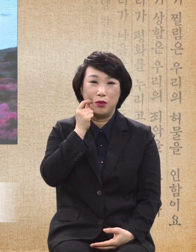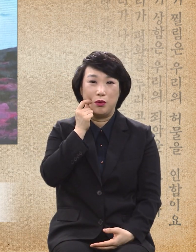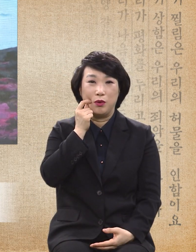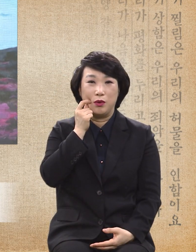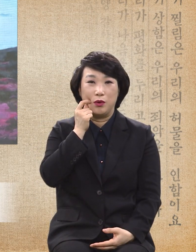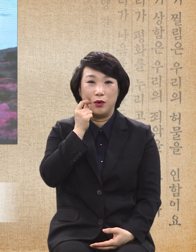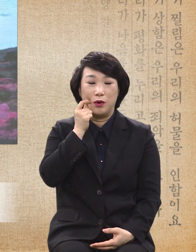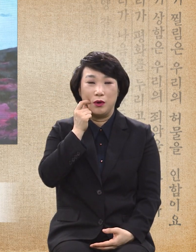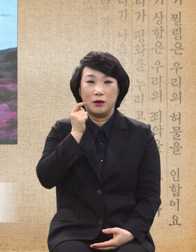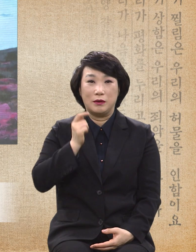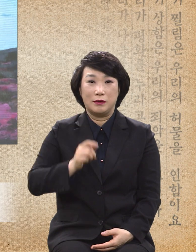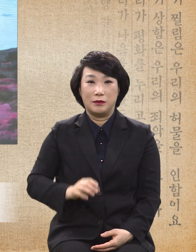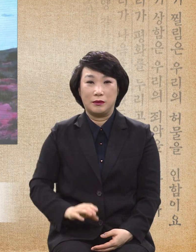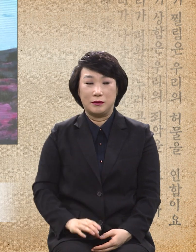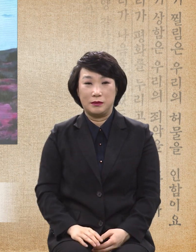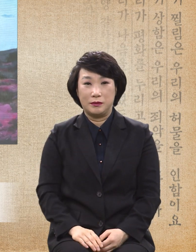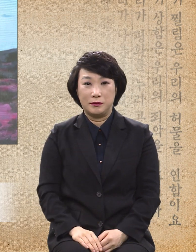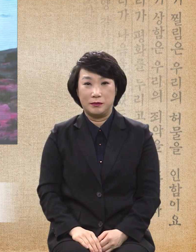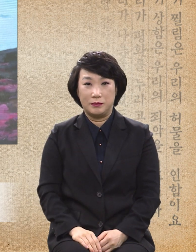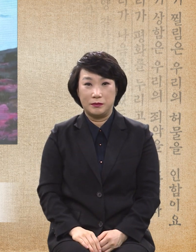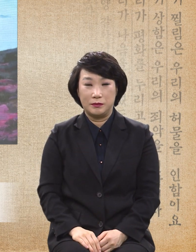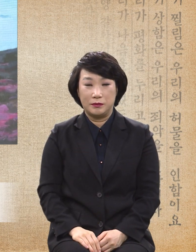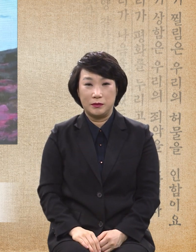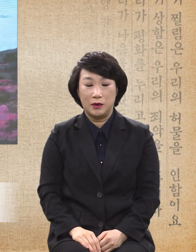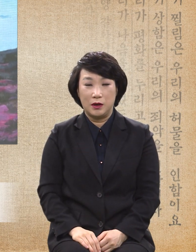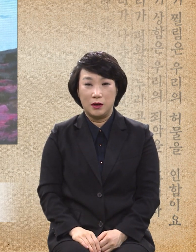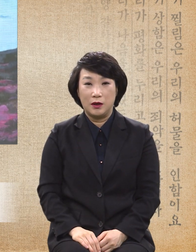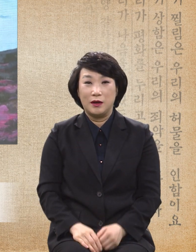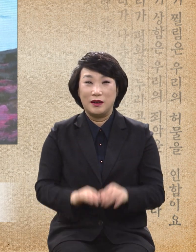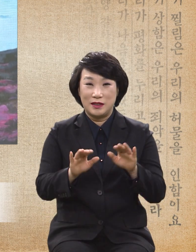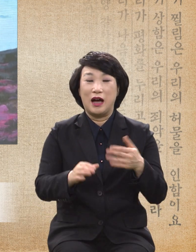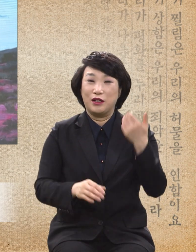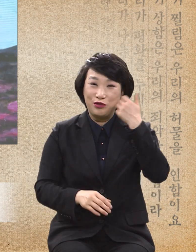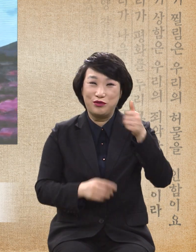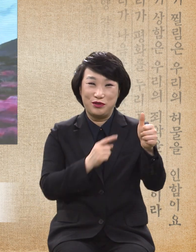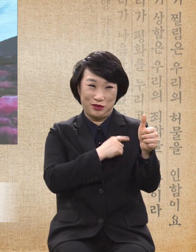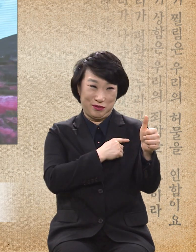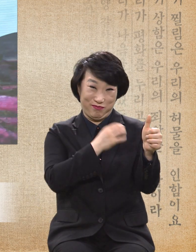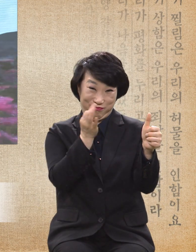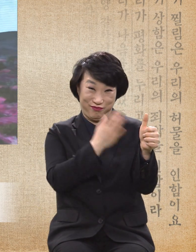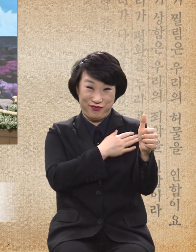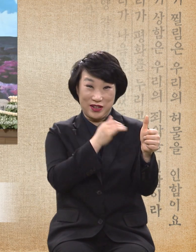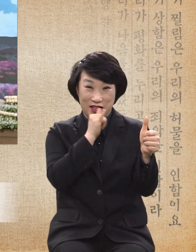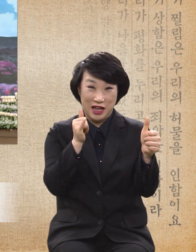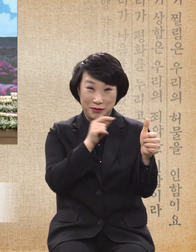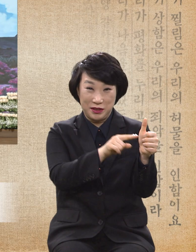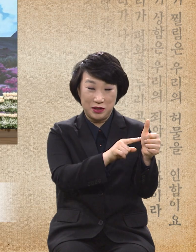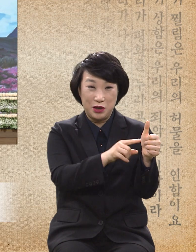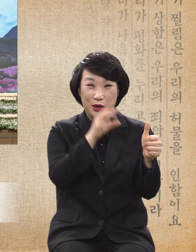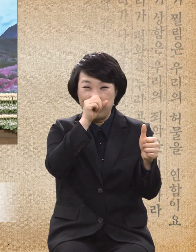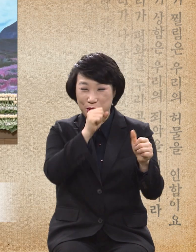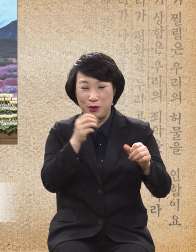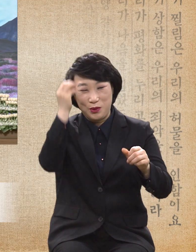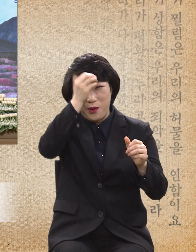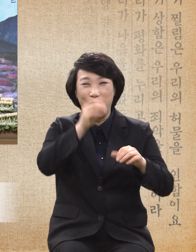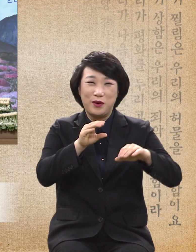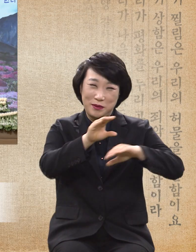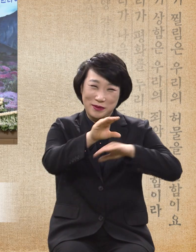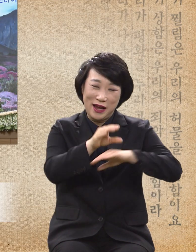없습니다. 예, 어떤 부자가 좋은 차를 타고